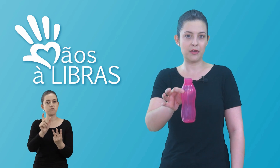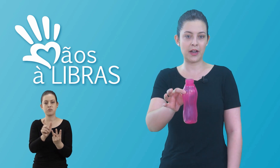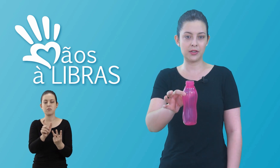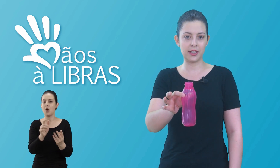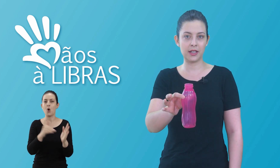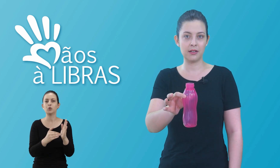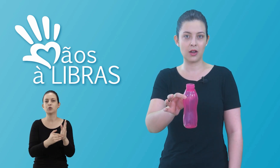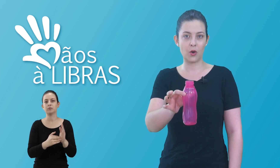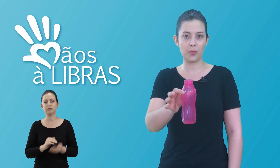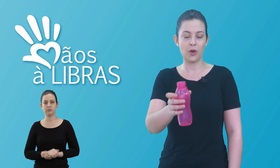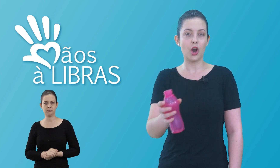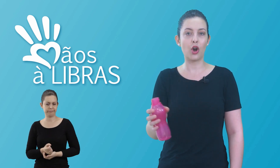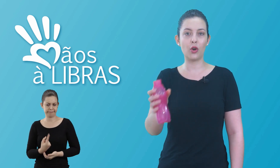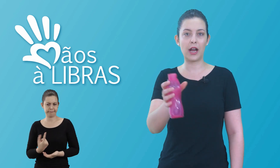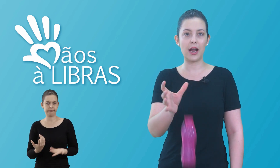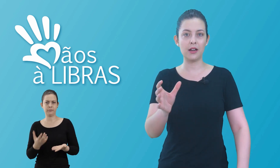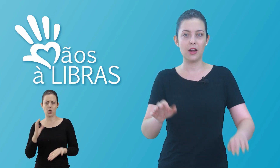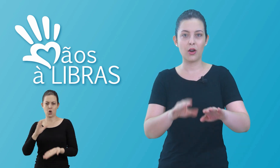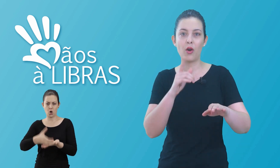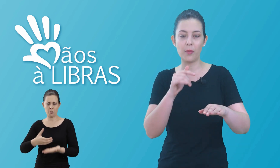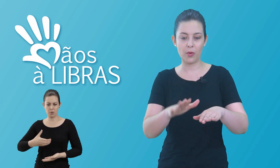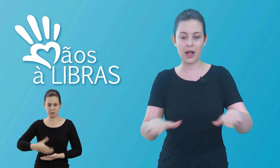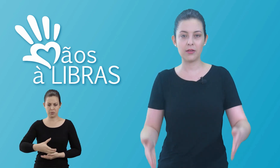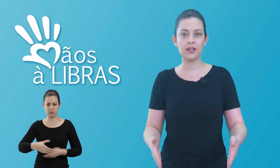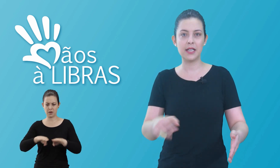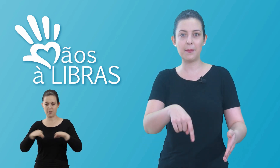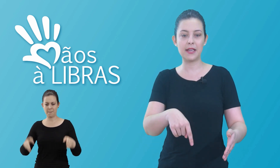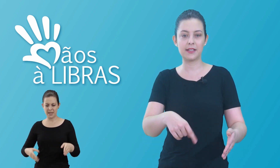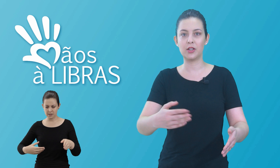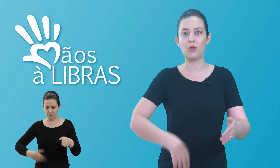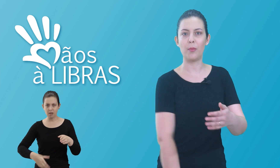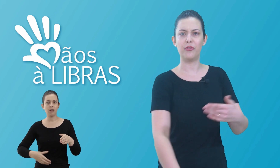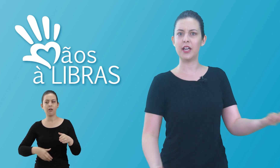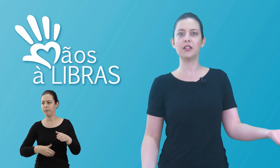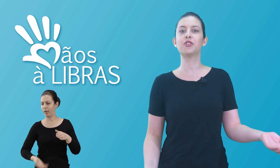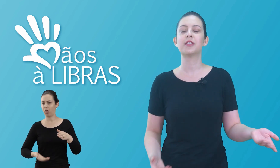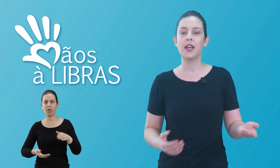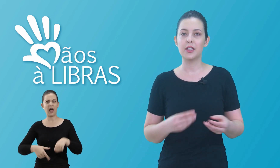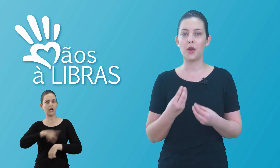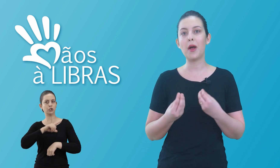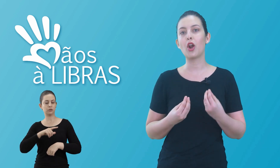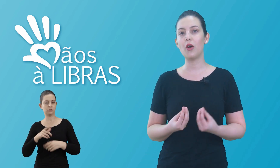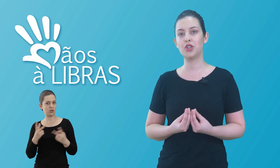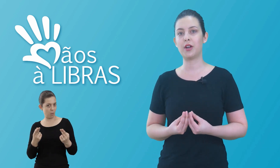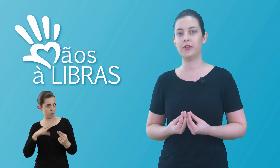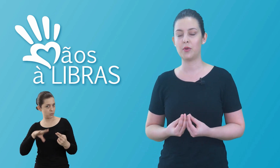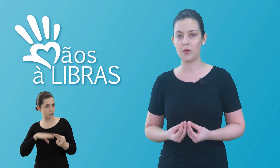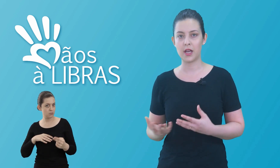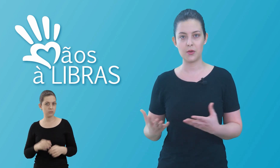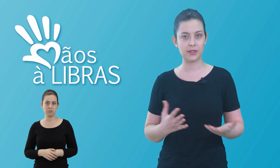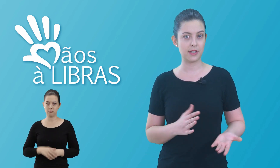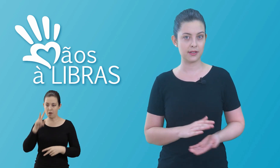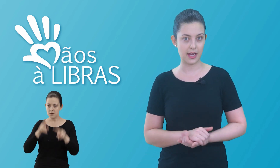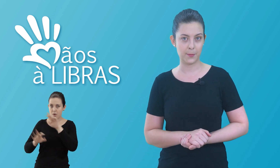senão vai ficar isso aqui, copo, colocar, copo com água e a mesa, então o copo foi antes, então é uma lógica